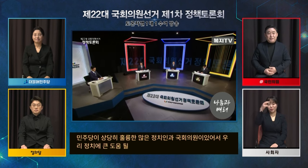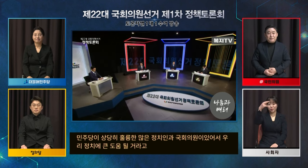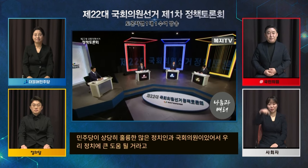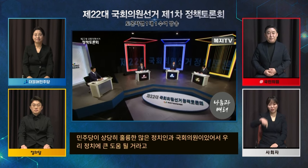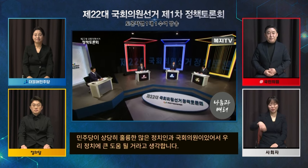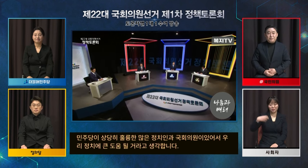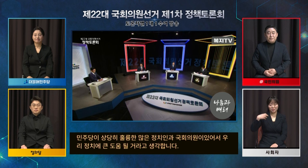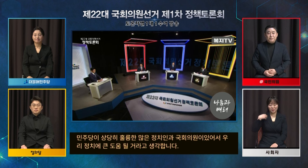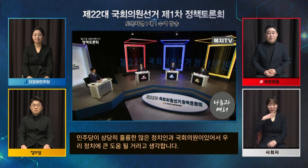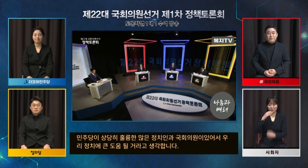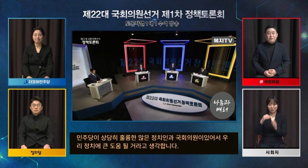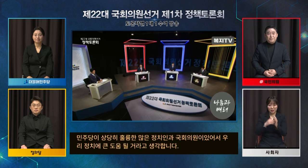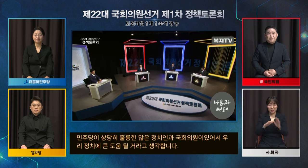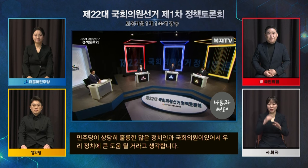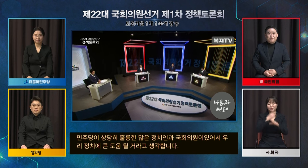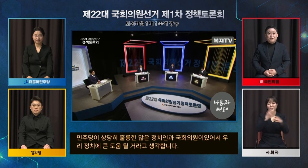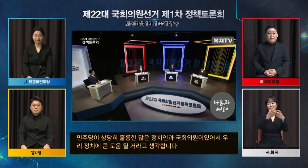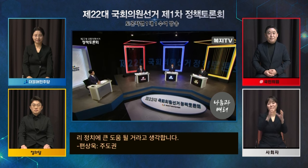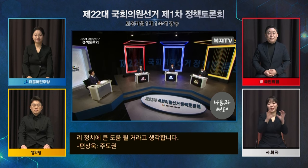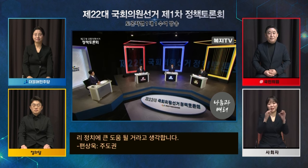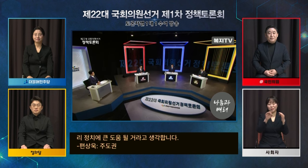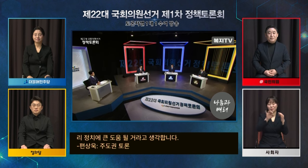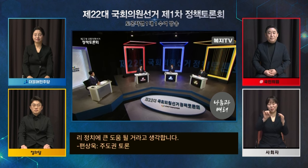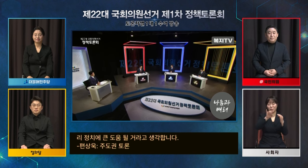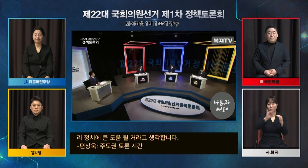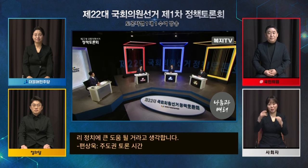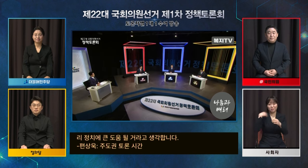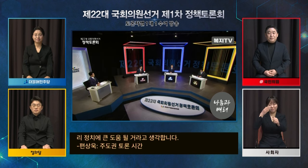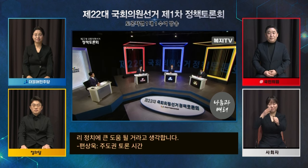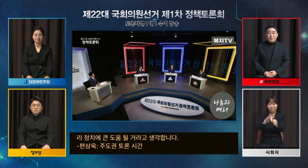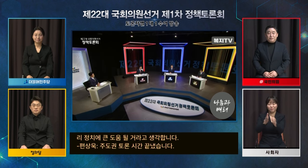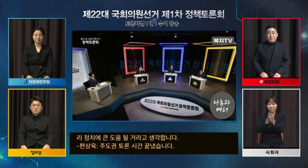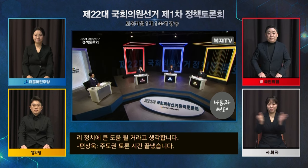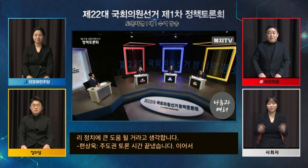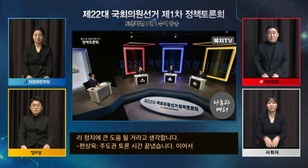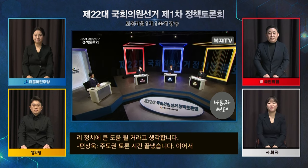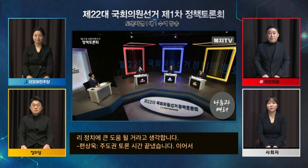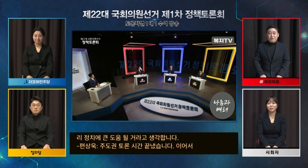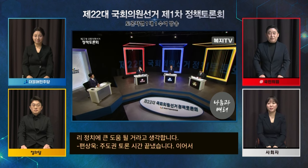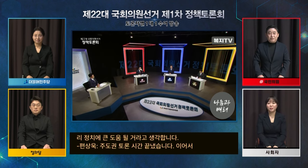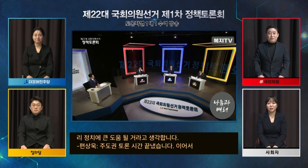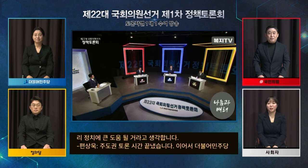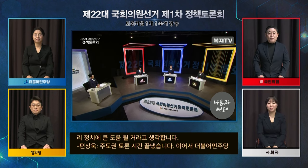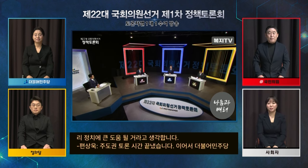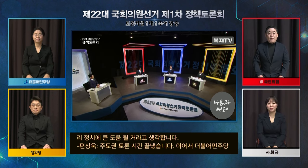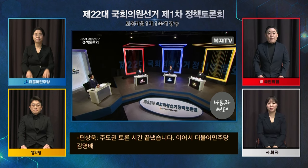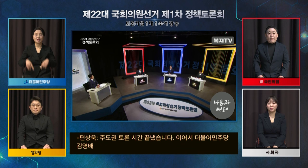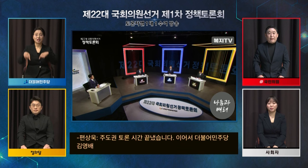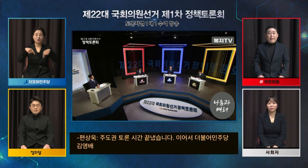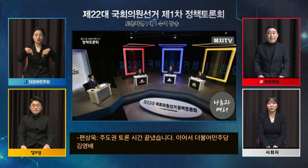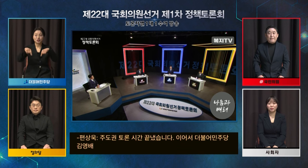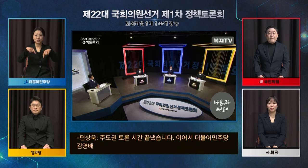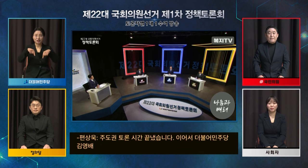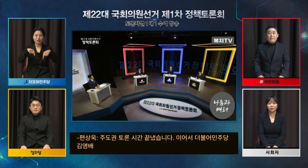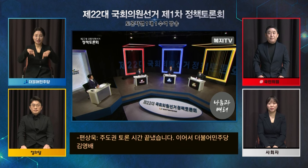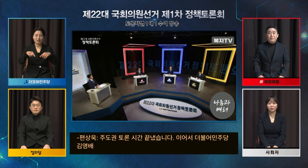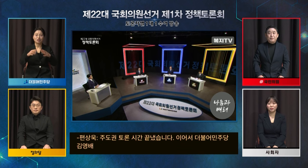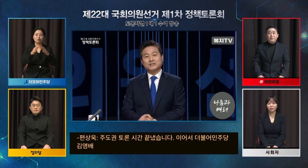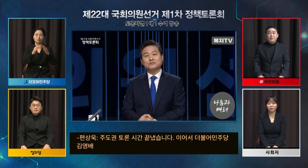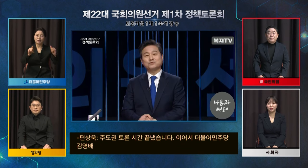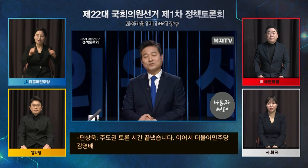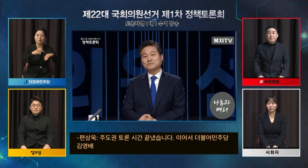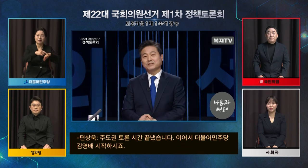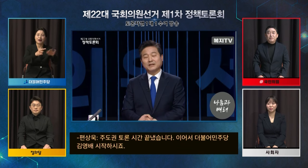끝났습니다. 자, 계속해서 더불어민주당 김영배 의원 주도권 토론 시작하시죠. 네, 정치는 민심이고